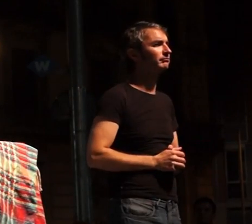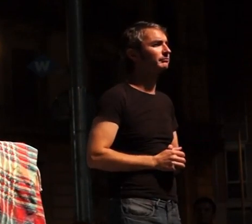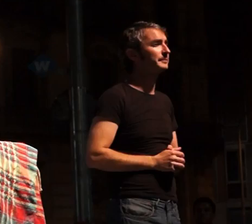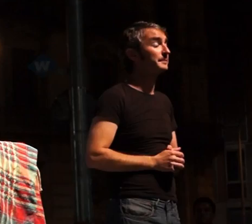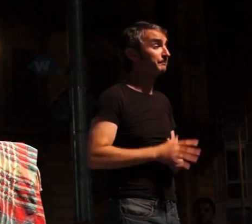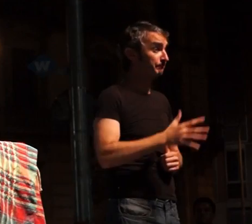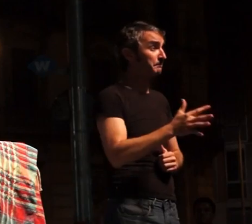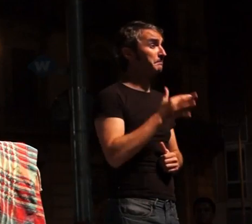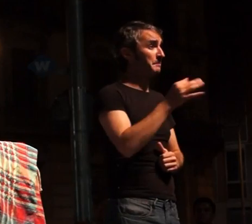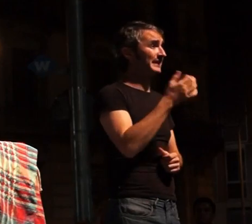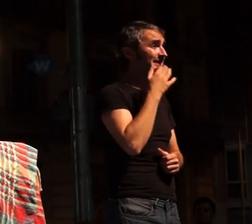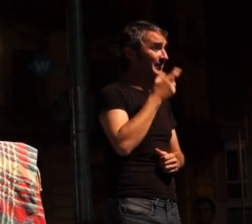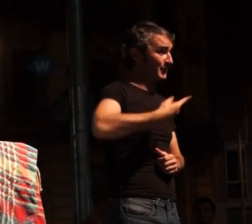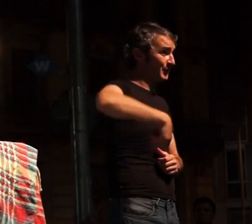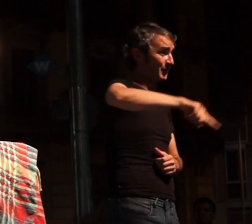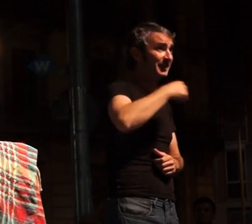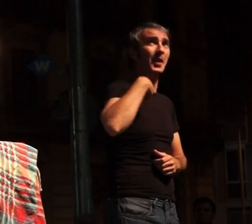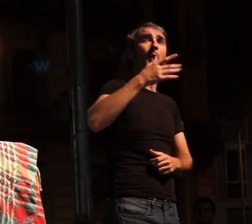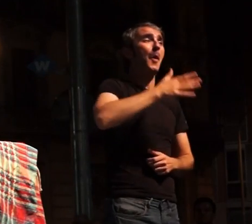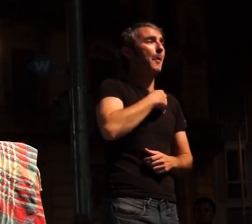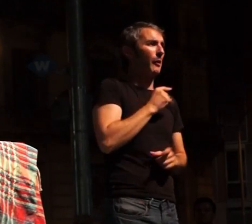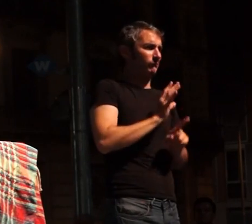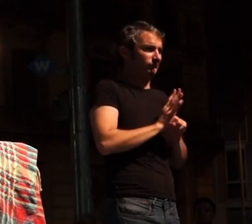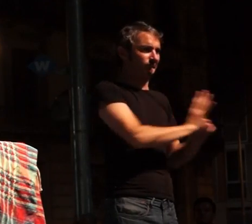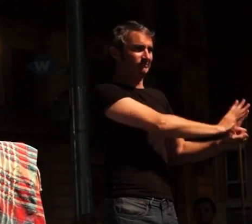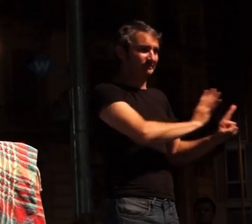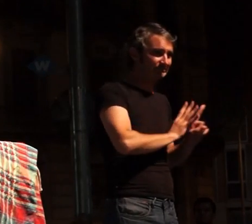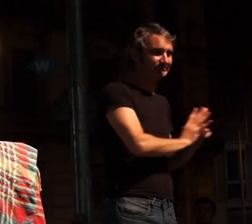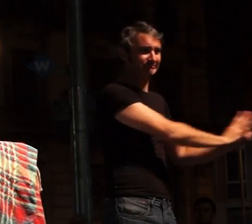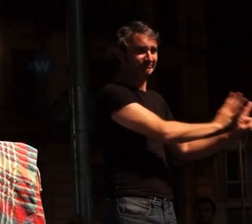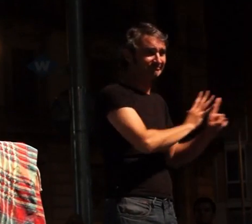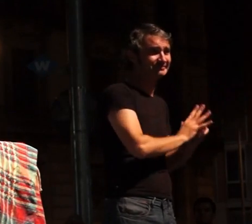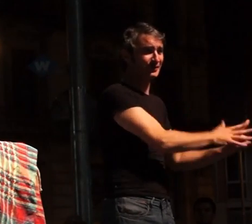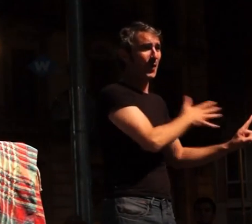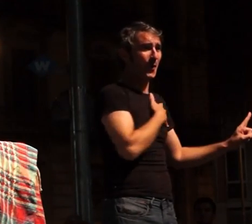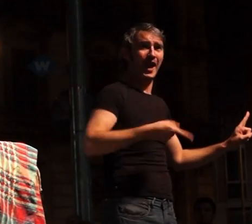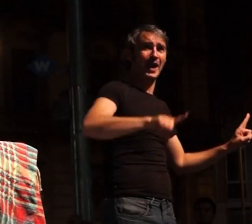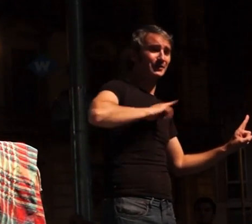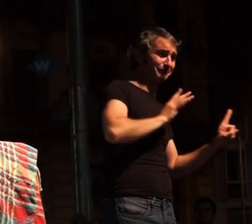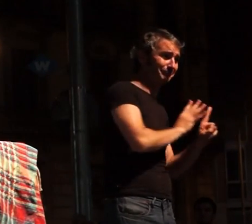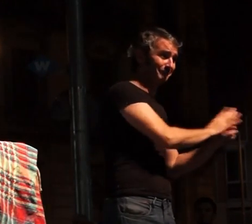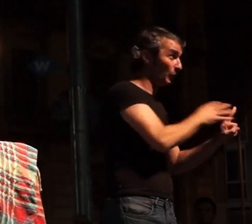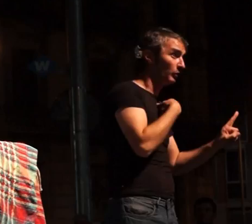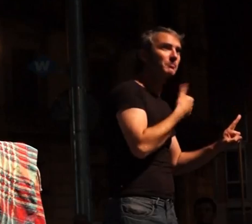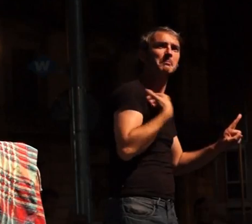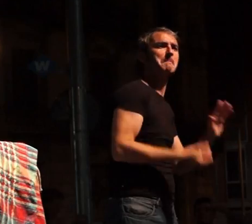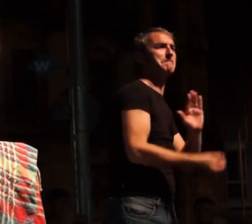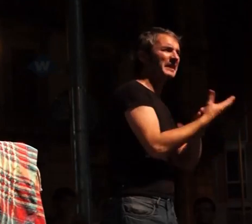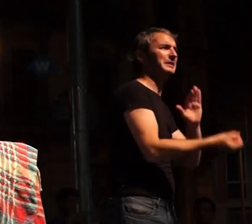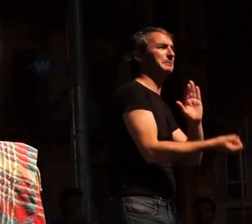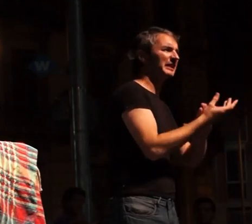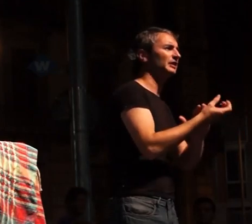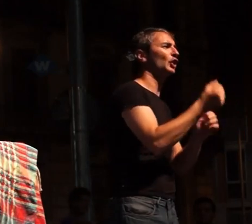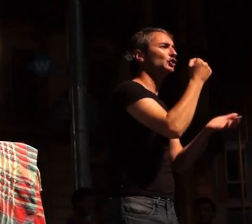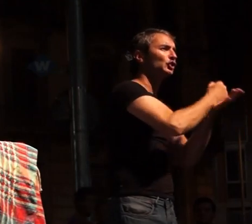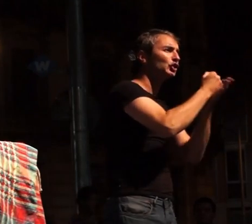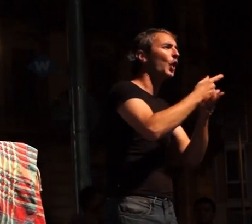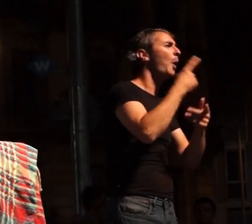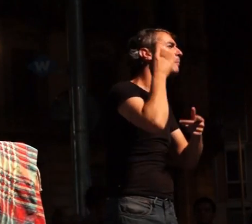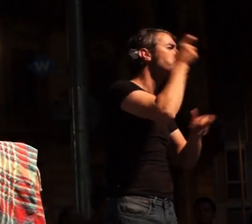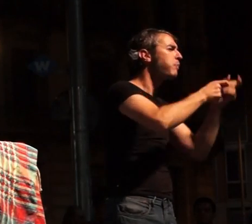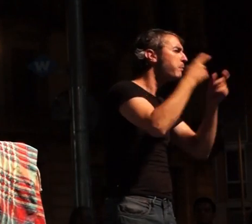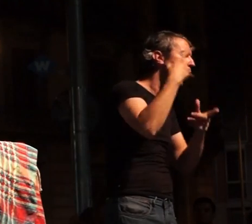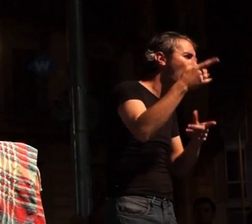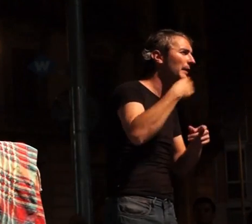I perquè com més ens vulguin aïllar, com més alienats ens vulguin, més ateneus i més casals populars, més espais